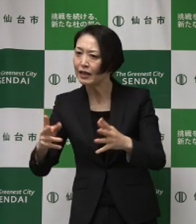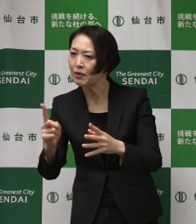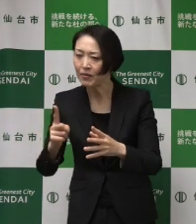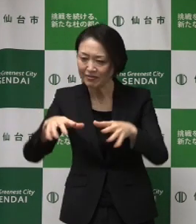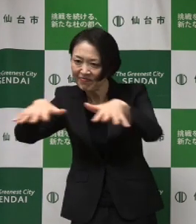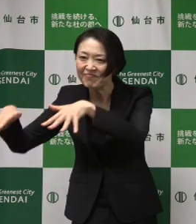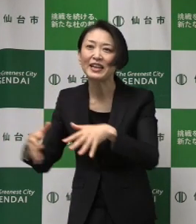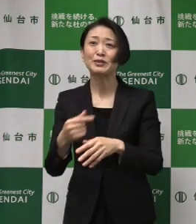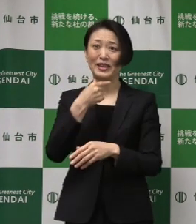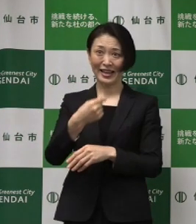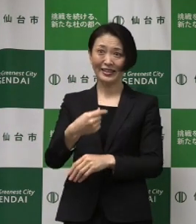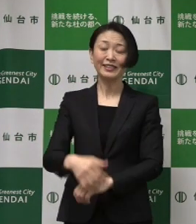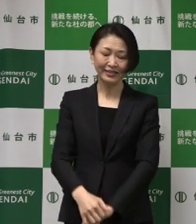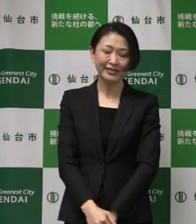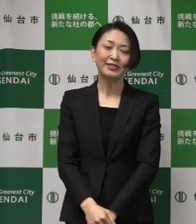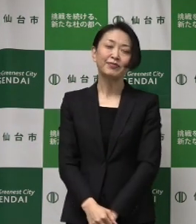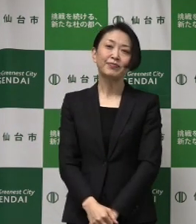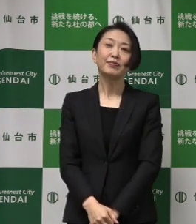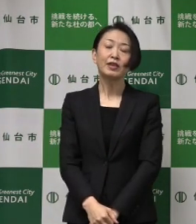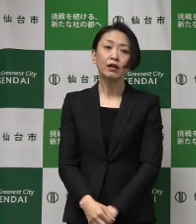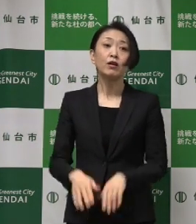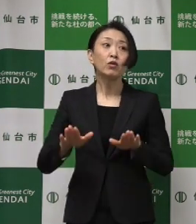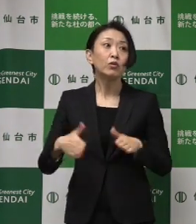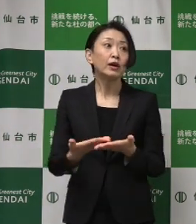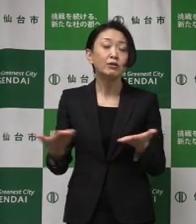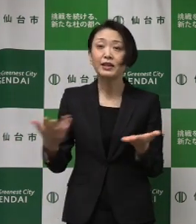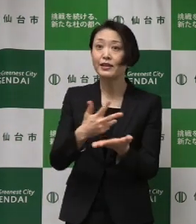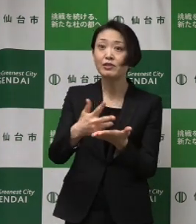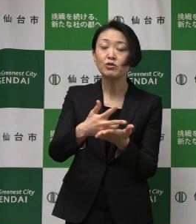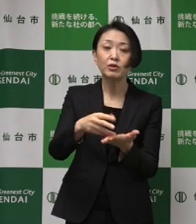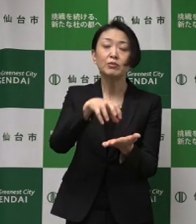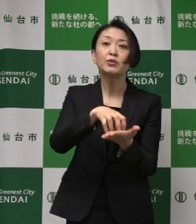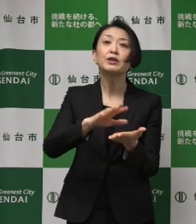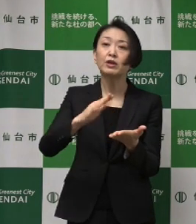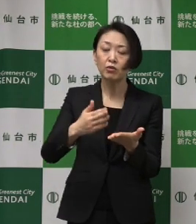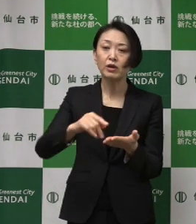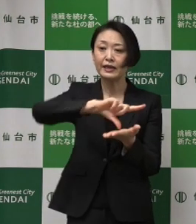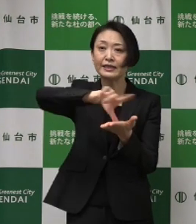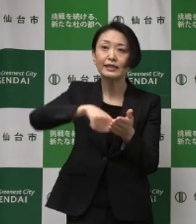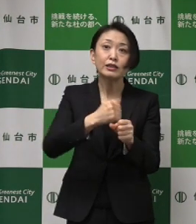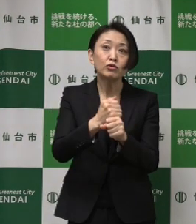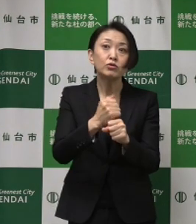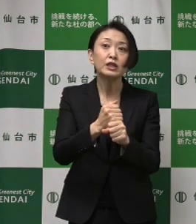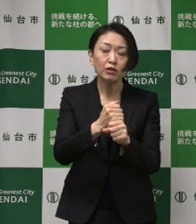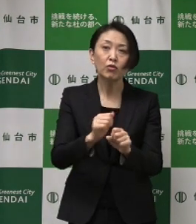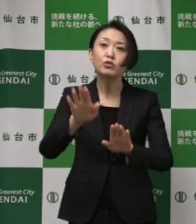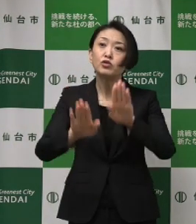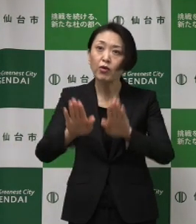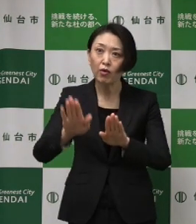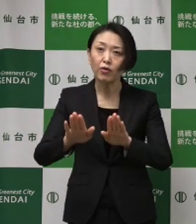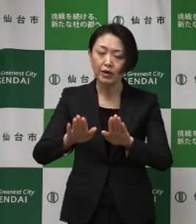意味ではですね、この資料にもございますように、それぞれの地域づくりの段階に応じ